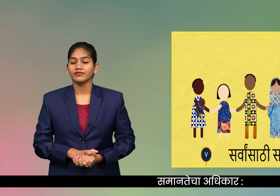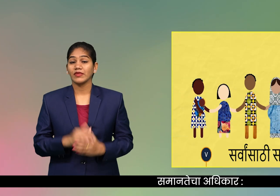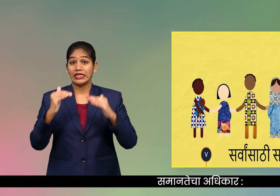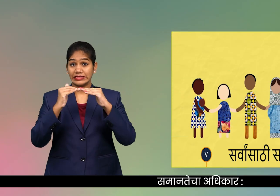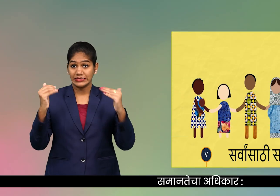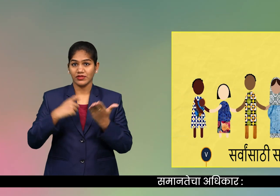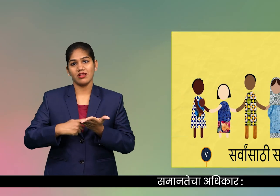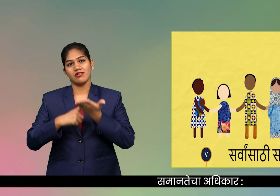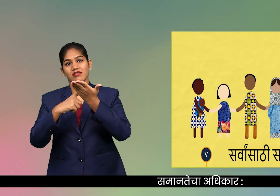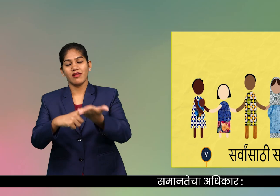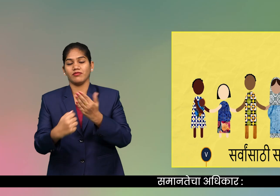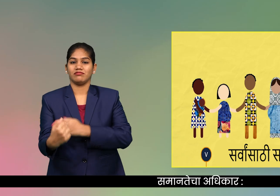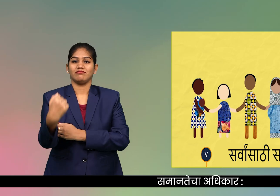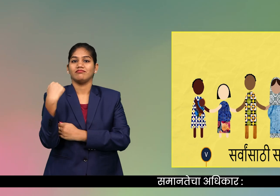समानतेचे अधिकार